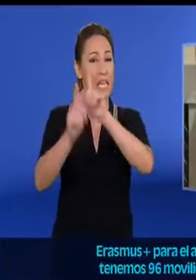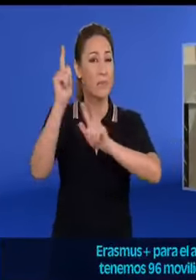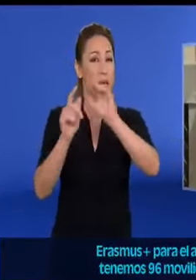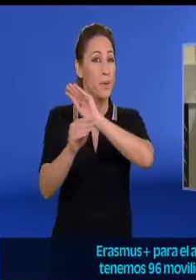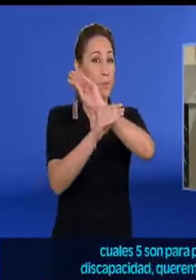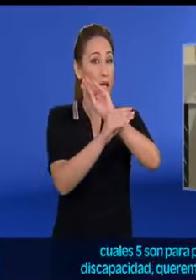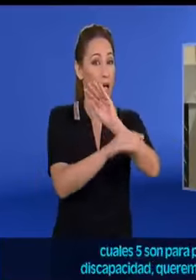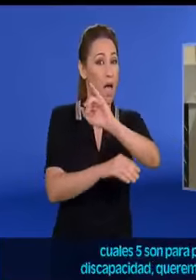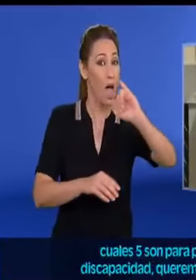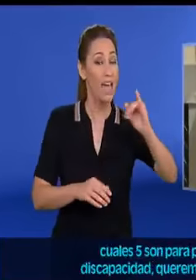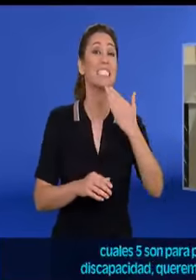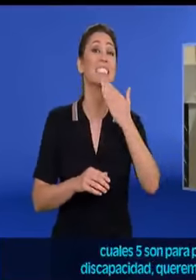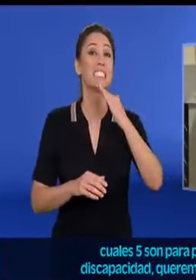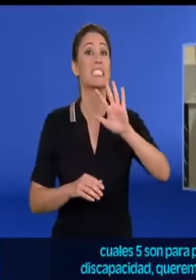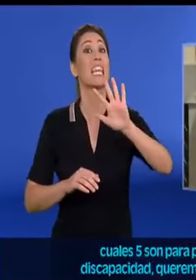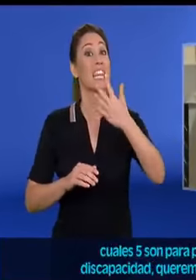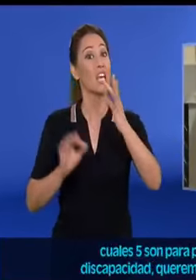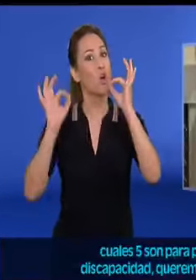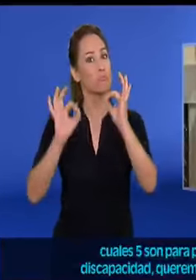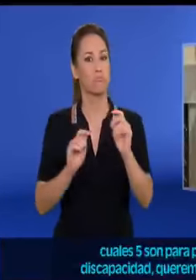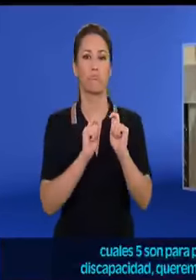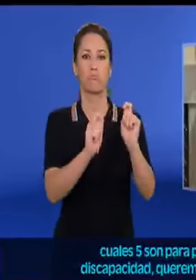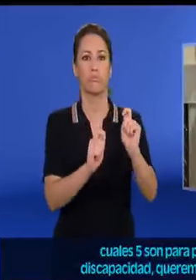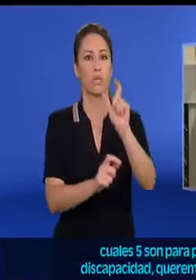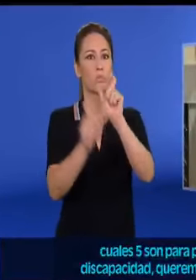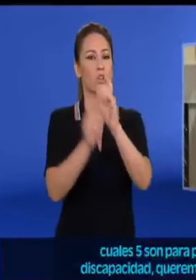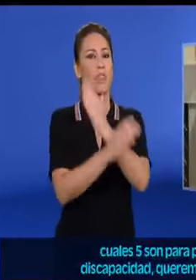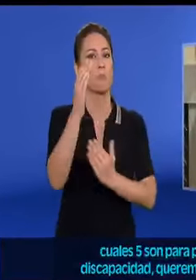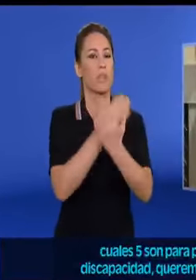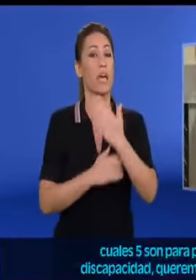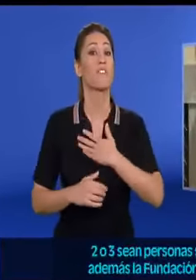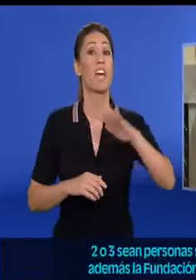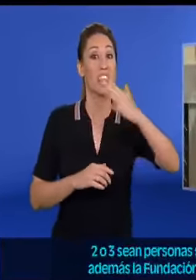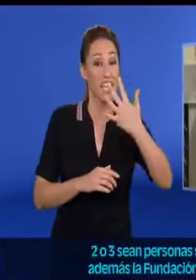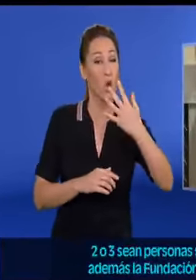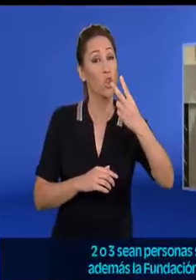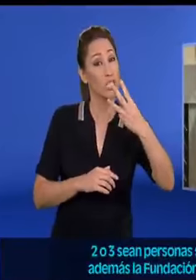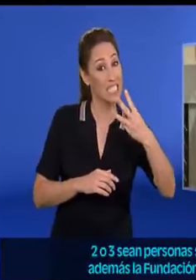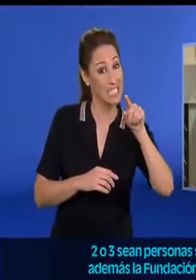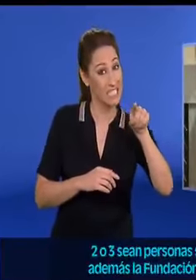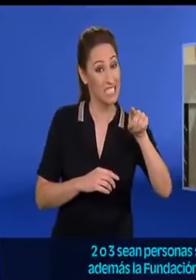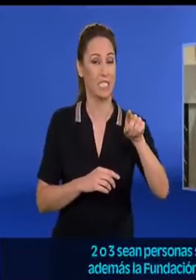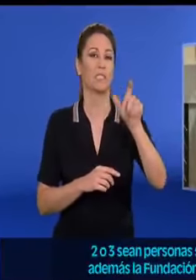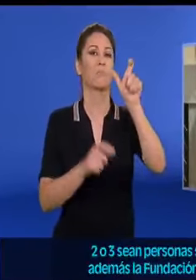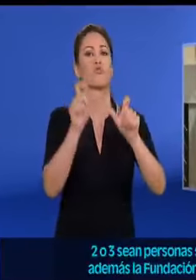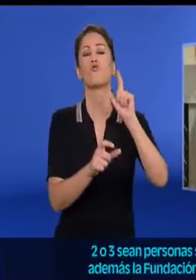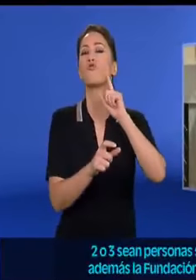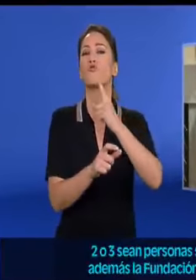movilidades, de las cuales 5 son para personas con discapacidad. Queremos que al menos 2 o 3 sean personas sordas, porque